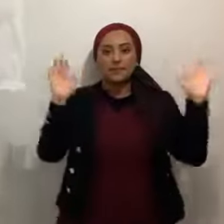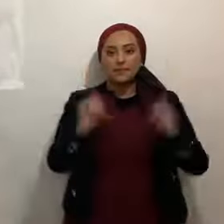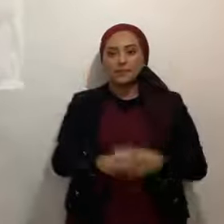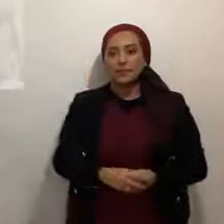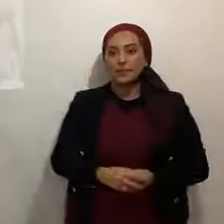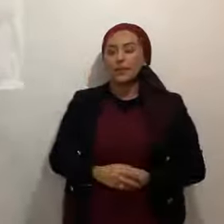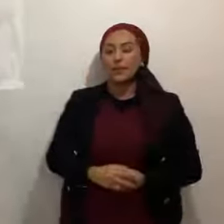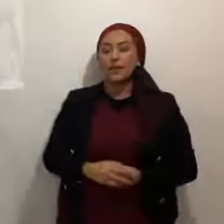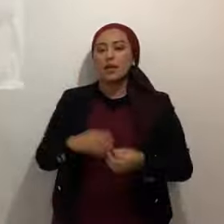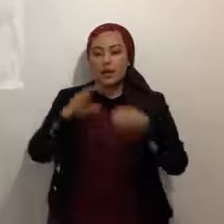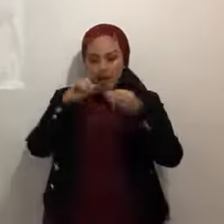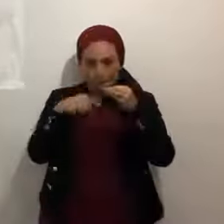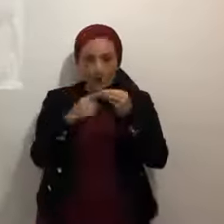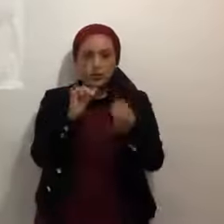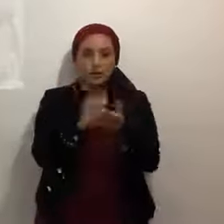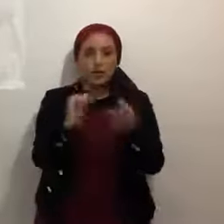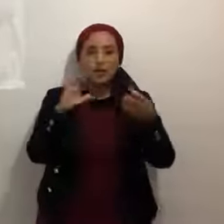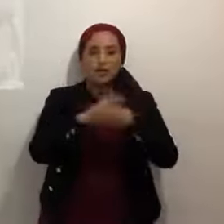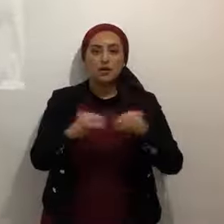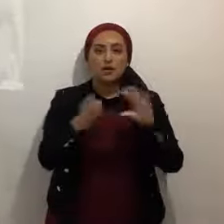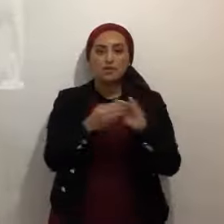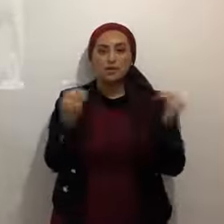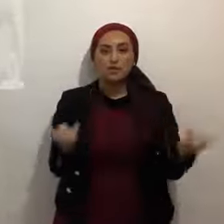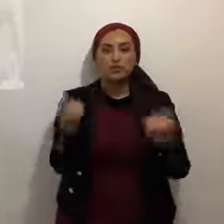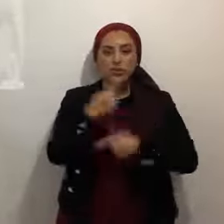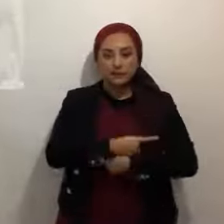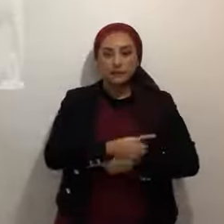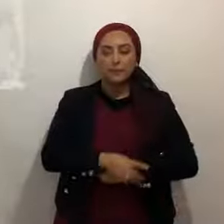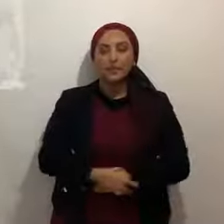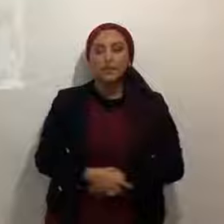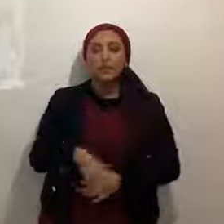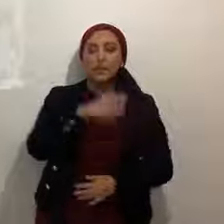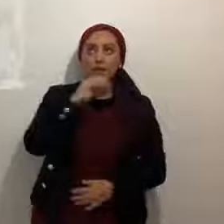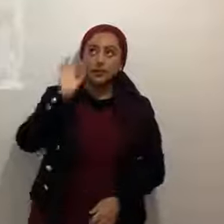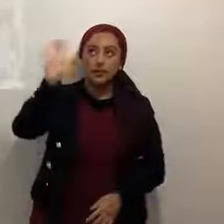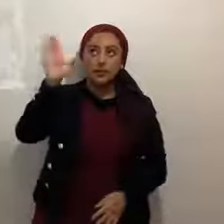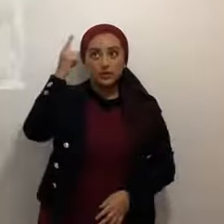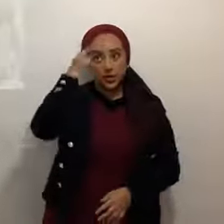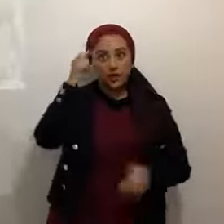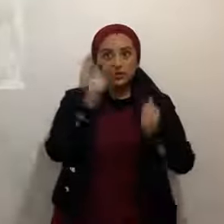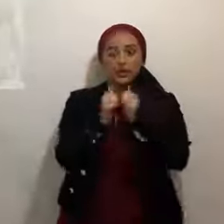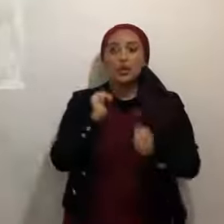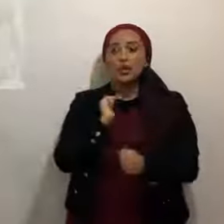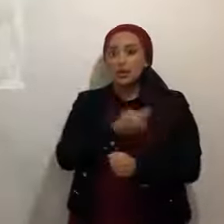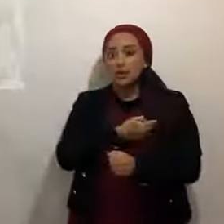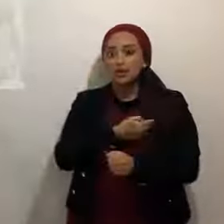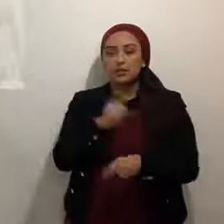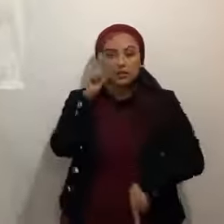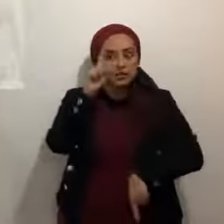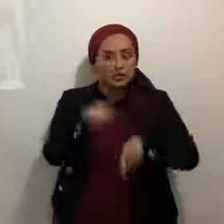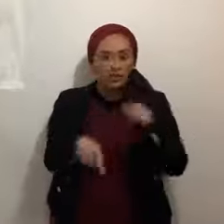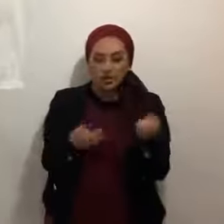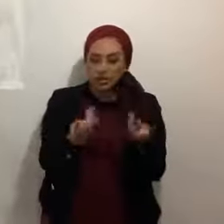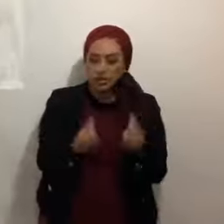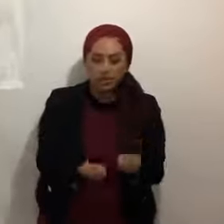es de eso vamos a hablar ahora. Tus maravillas y tus pensamientos para con nosotros. No es posible contarlos ante ti.